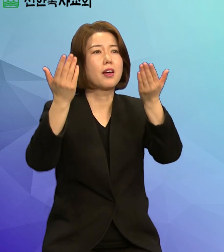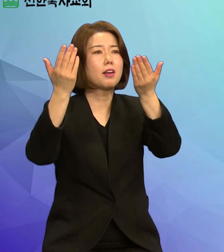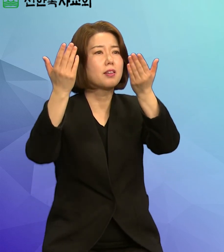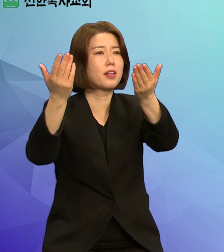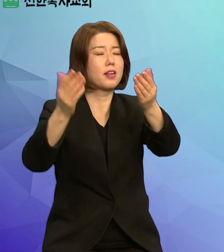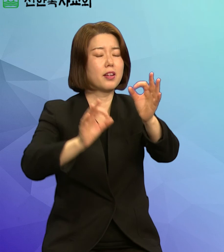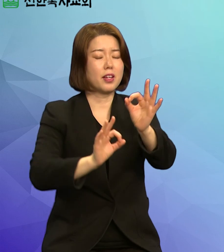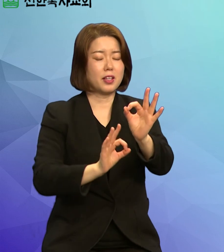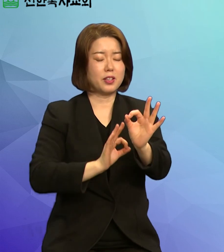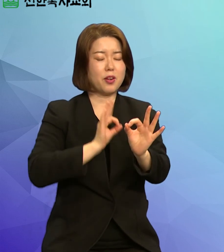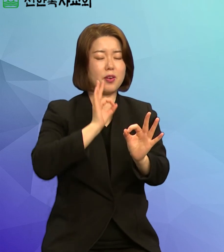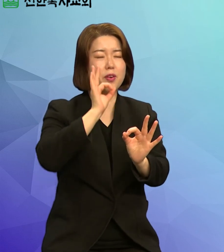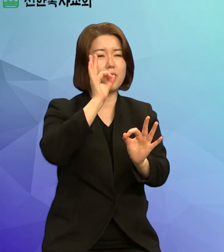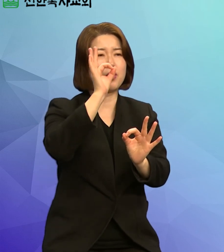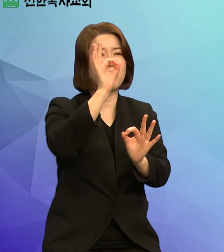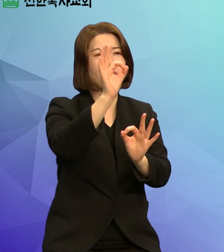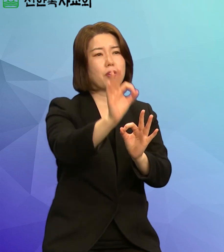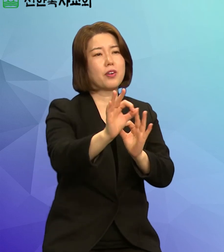안에